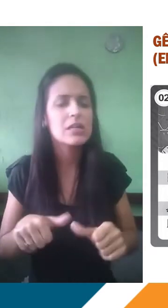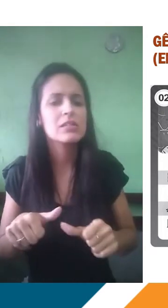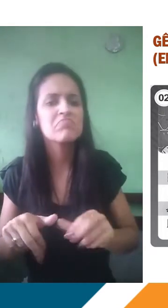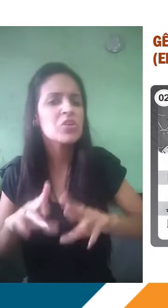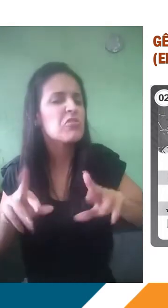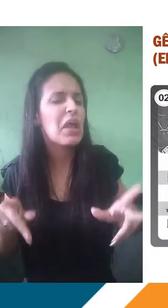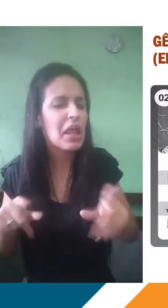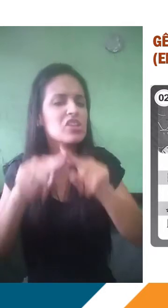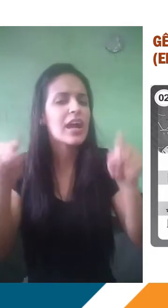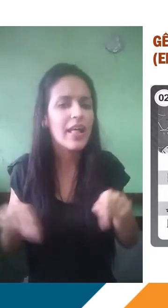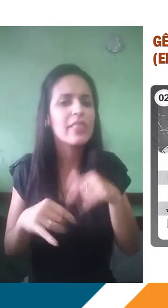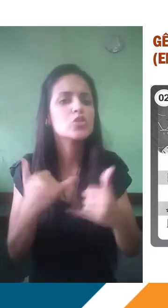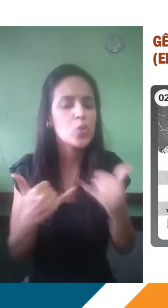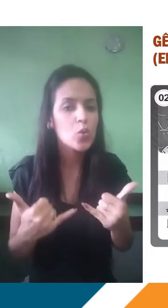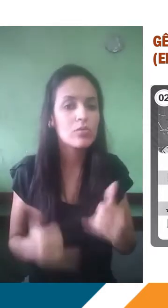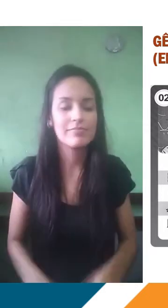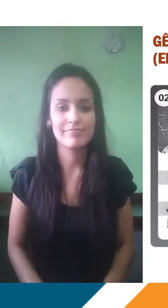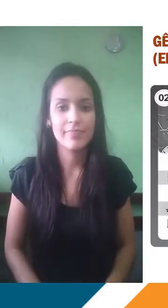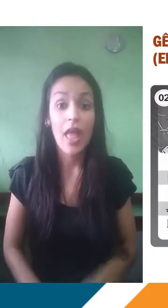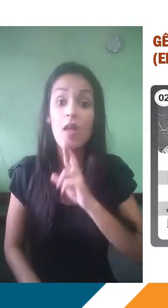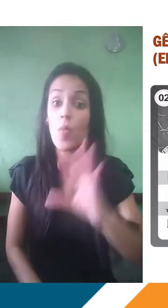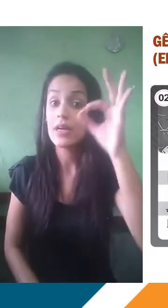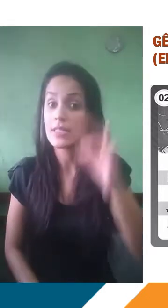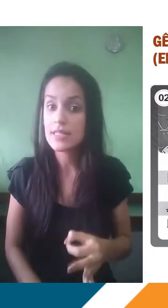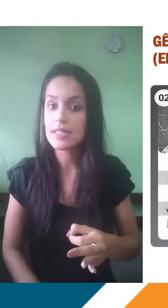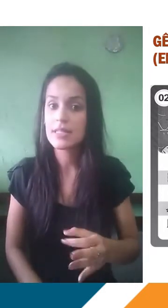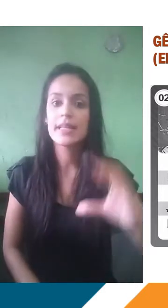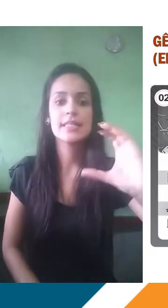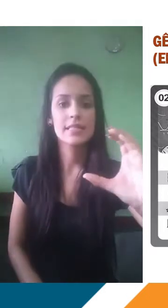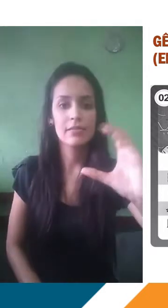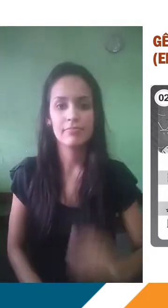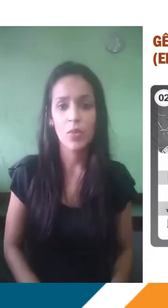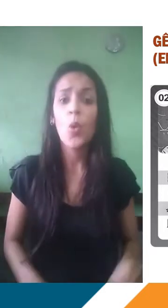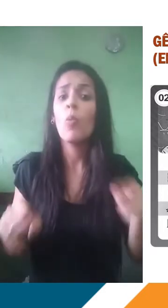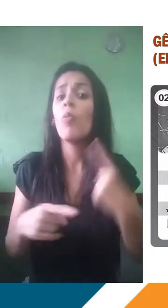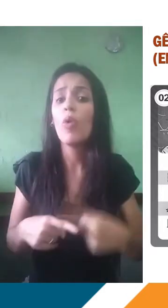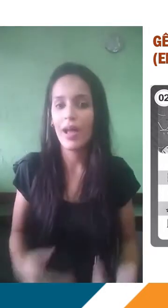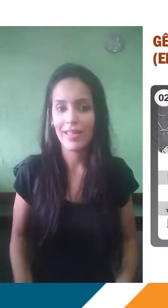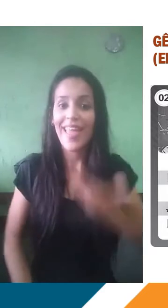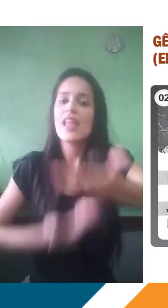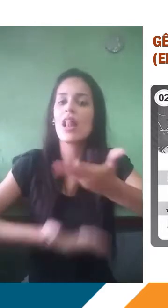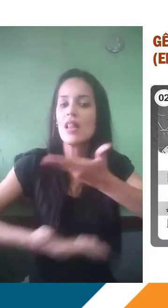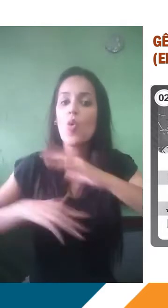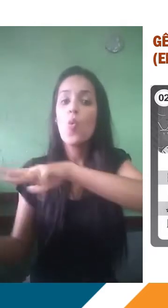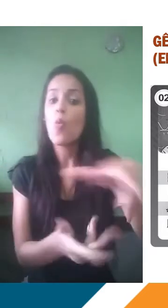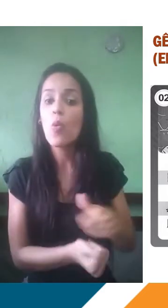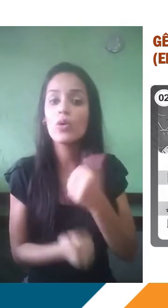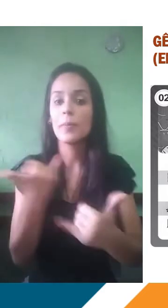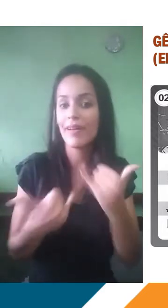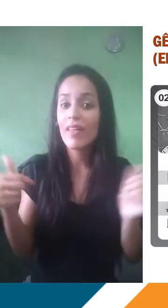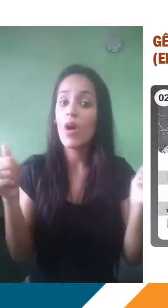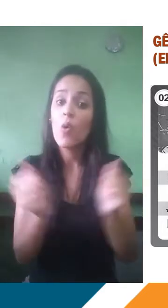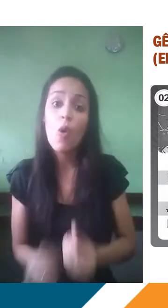Vamos iniciar comentando a opção correta Letra C. Ao relacionar o universo da brincadeira a informações da vida da